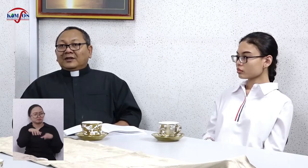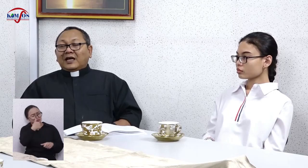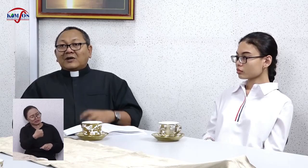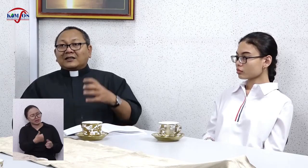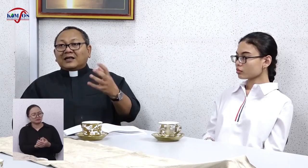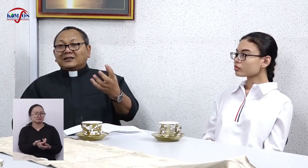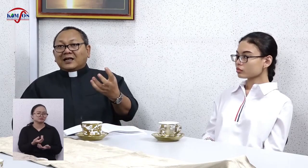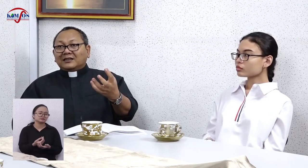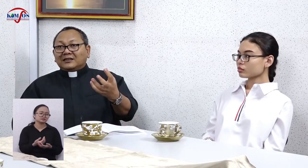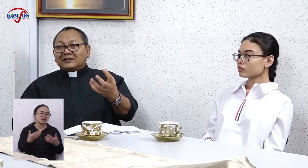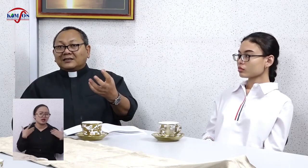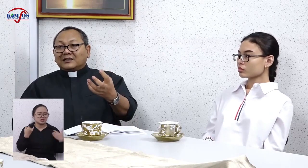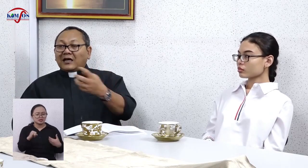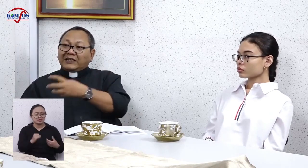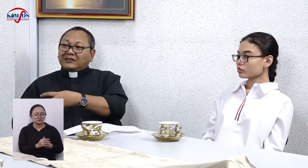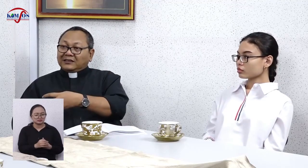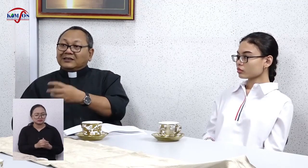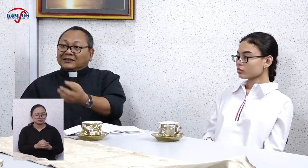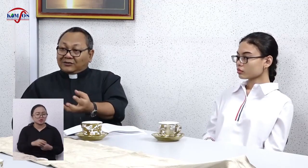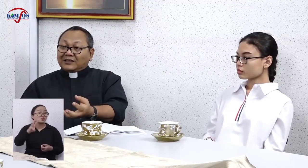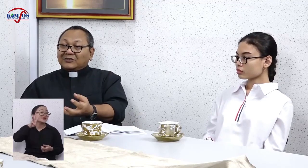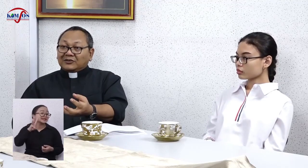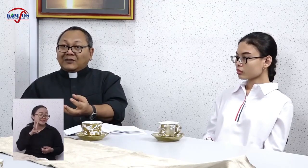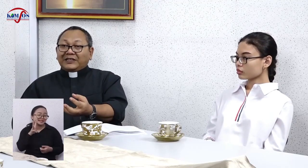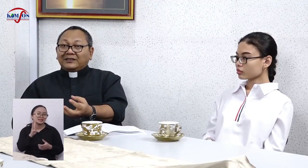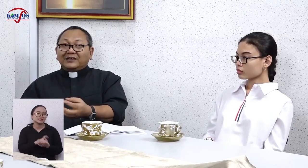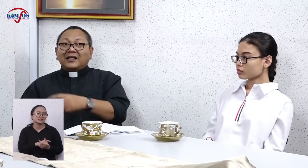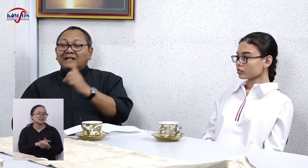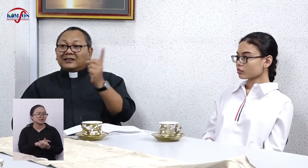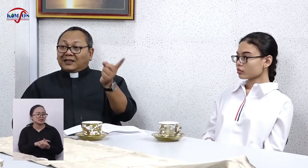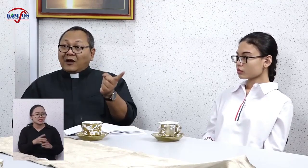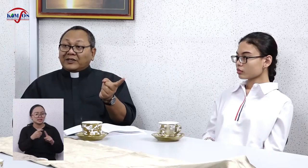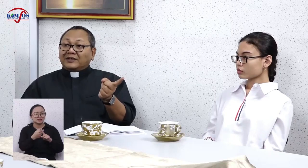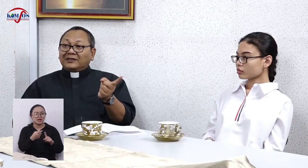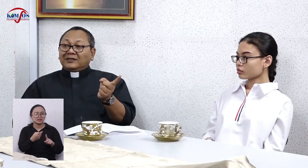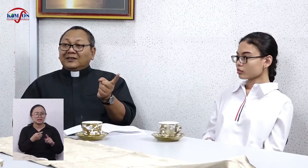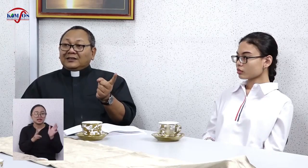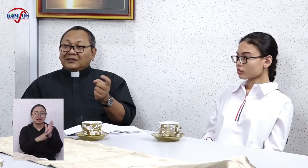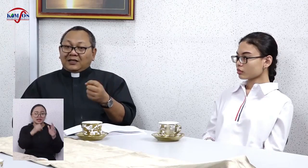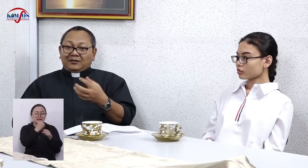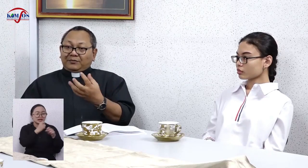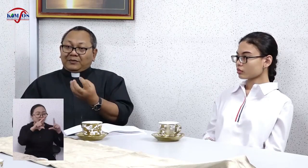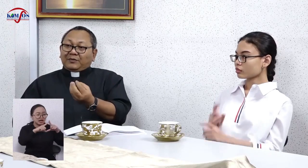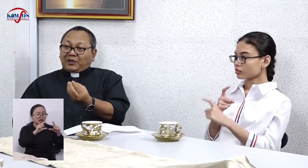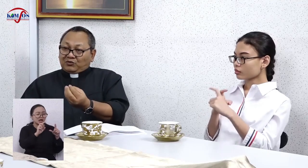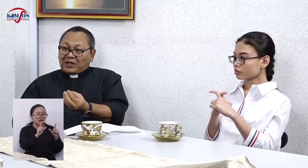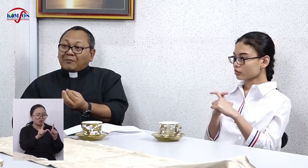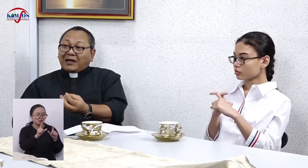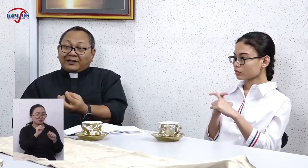Lalu ada yang ternyata Widi di situ ada juga Widi dari Ngawi dia